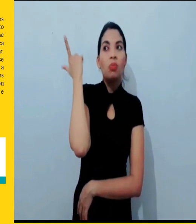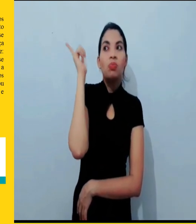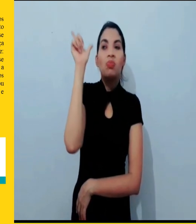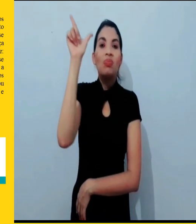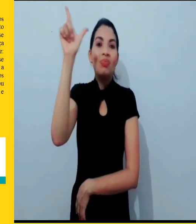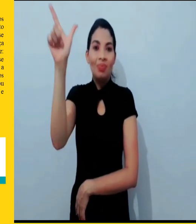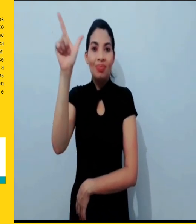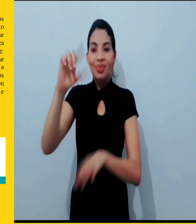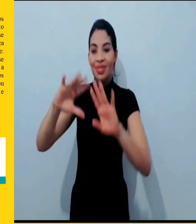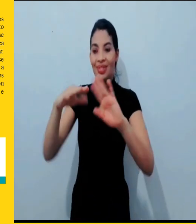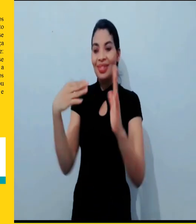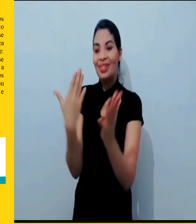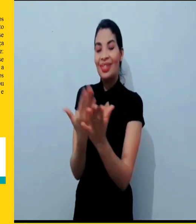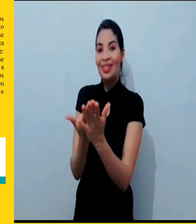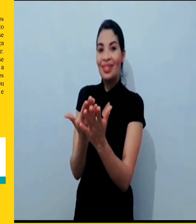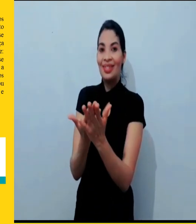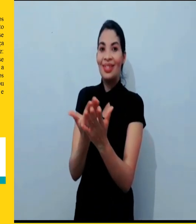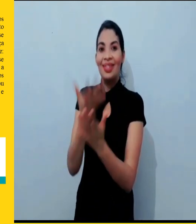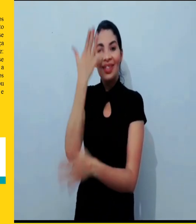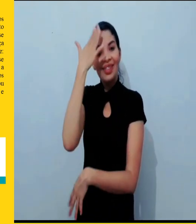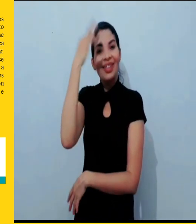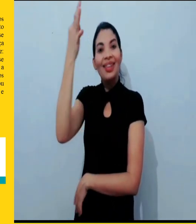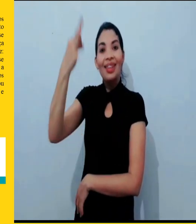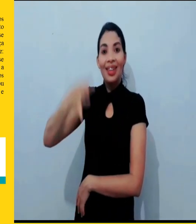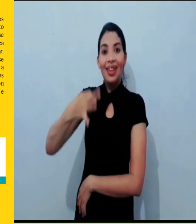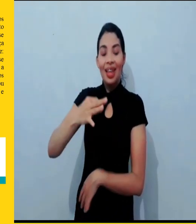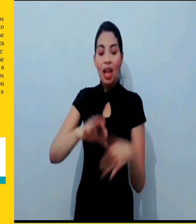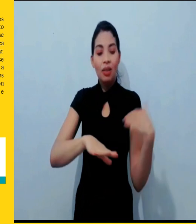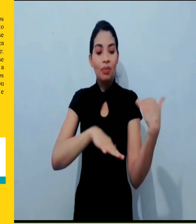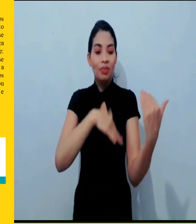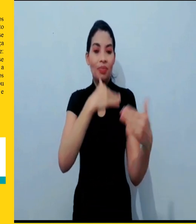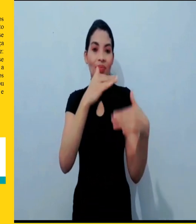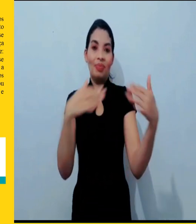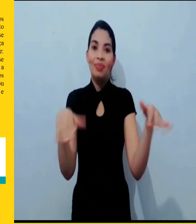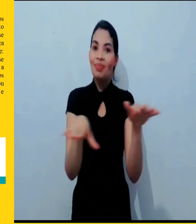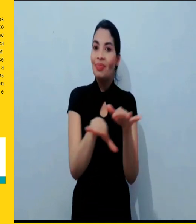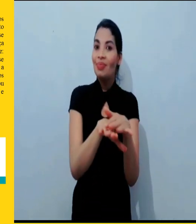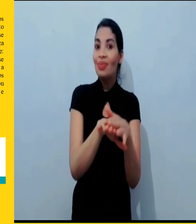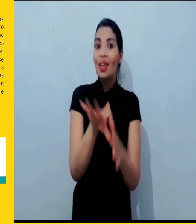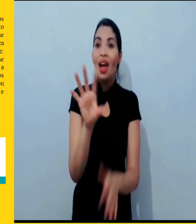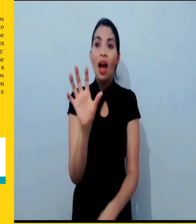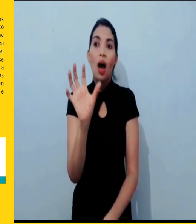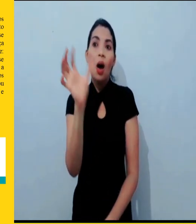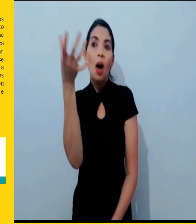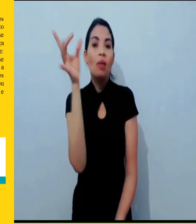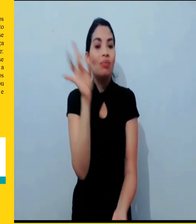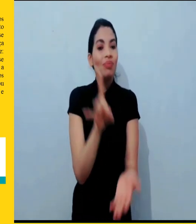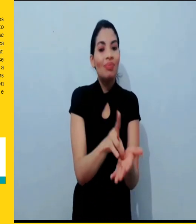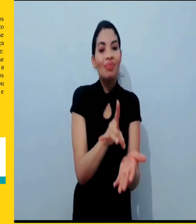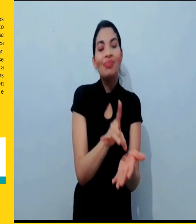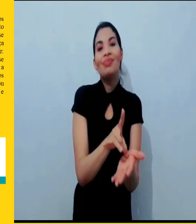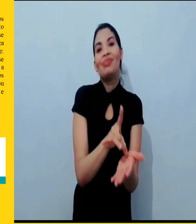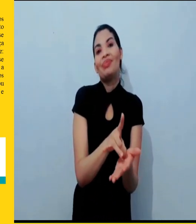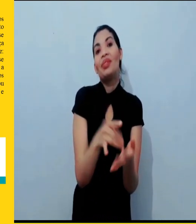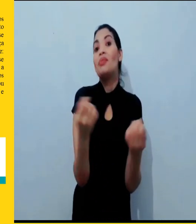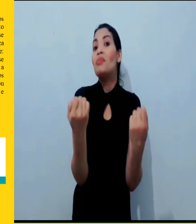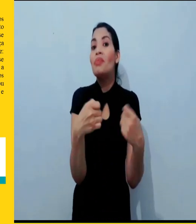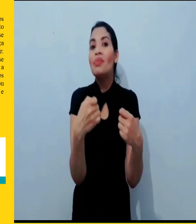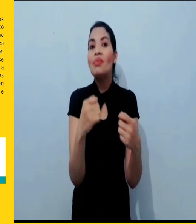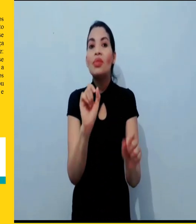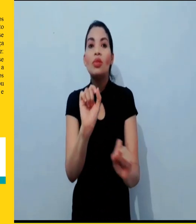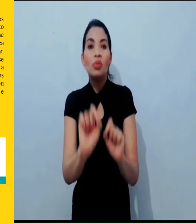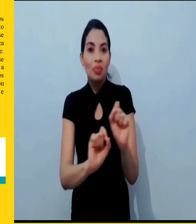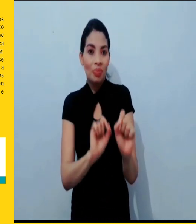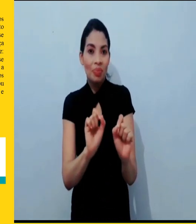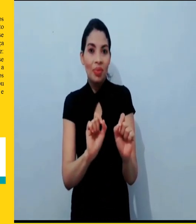pertinente no contexto escolar, sabendo que, para este processo de inclusão acontecer,